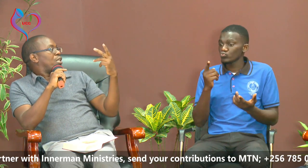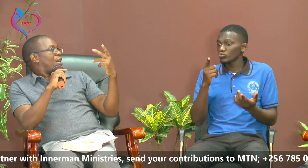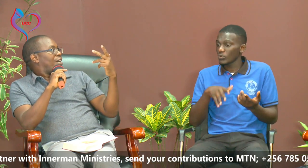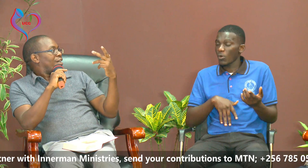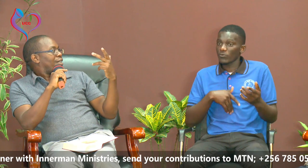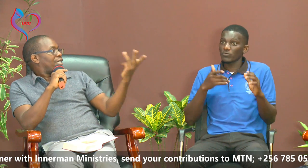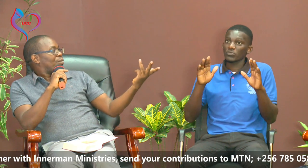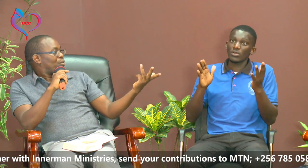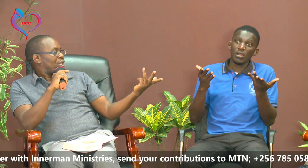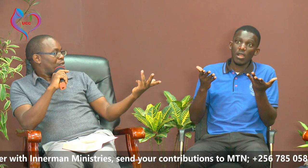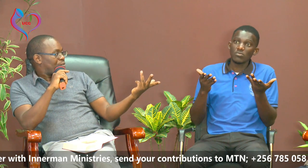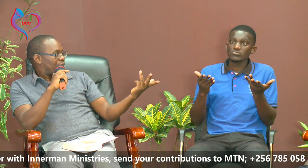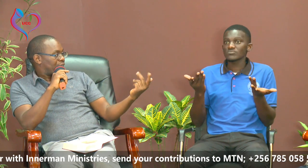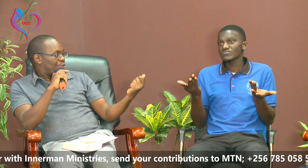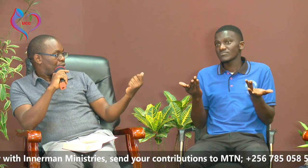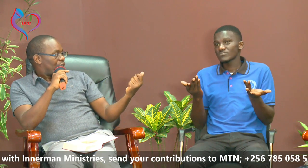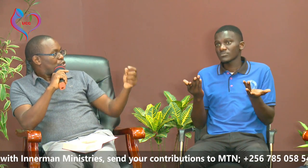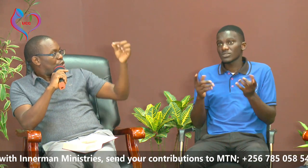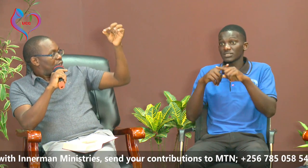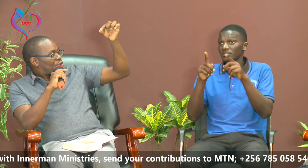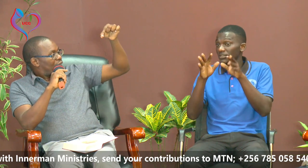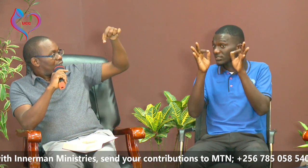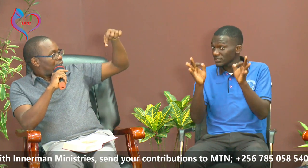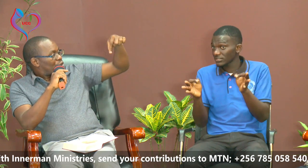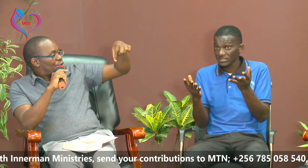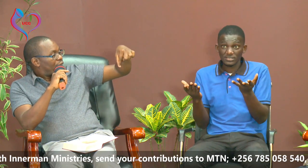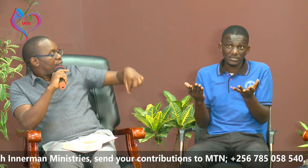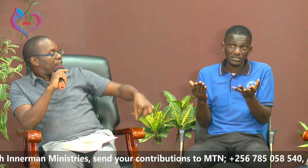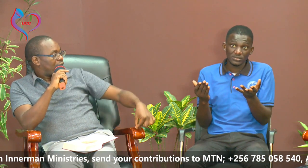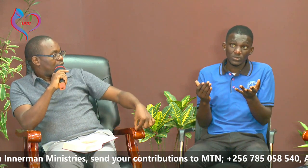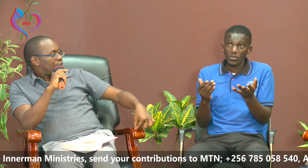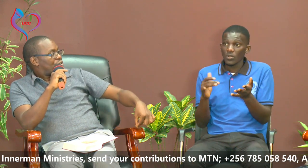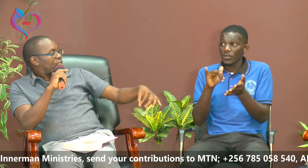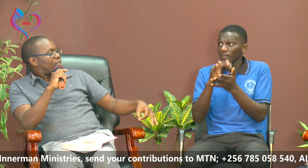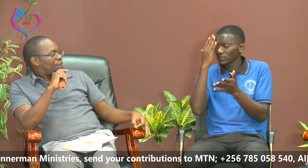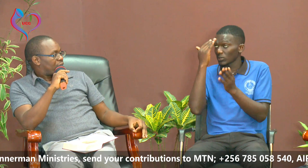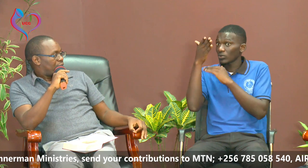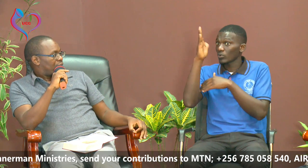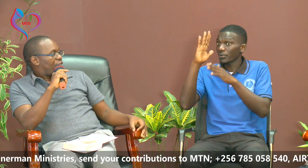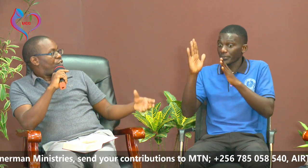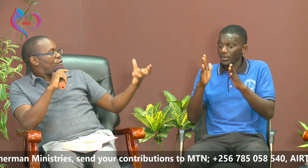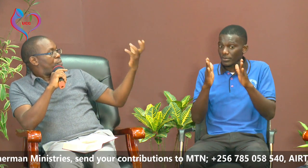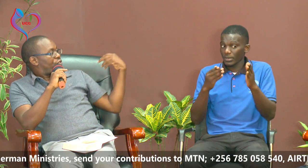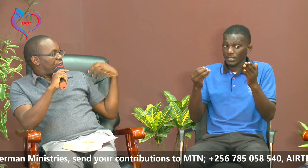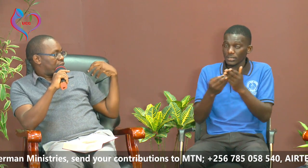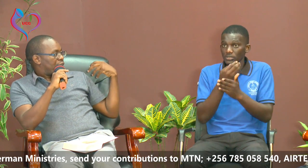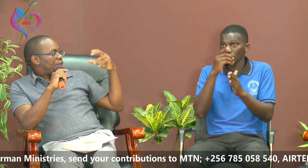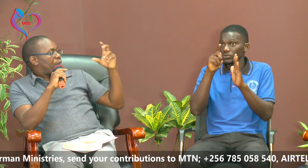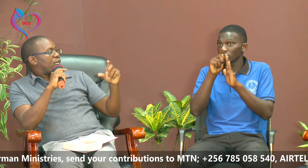uulirotia ngatimbi mbuza bitu ya anja ulu. So yesu ngachi katonda ya tegeka New Testament evunu la prophecy ebenge